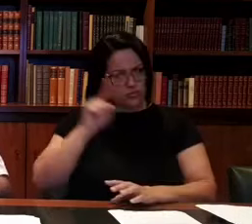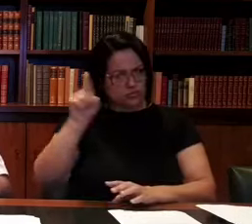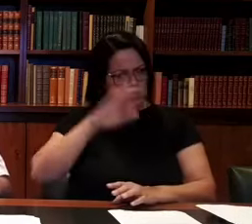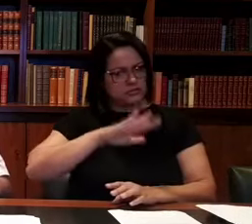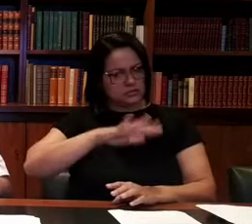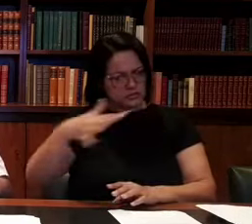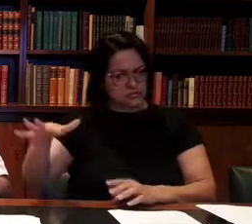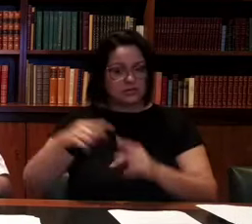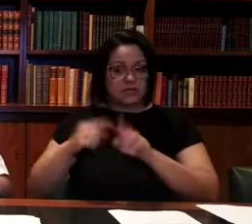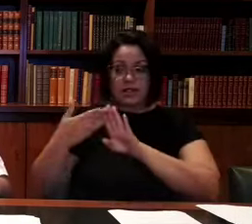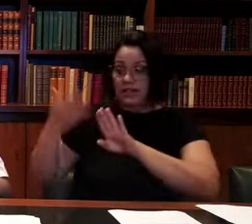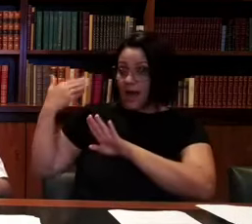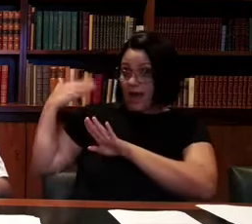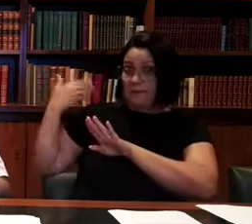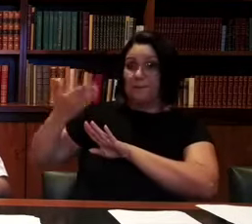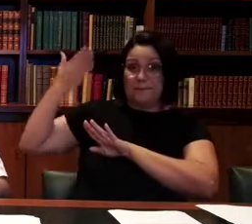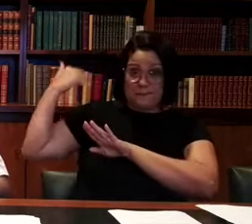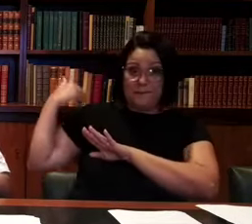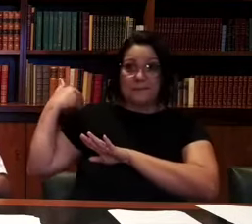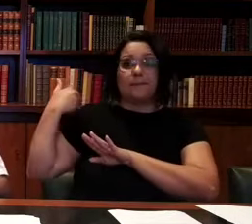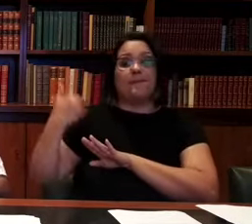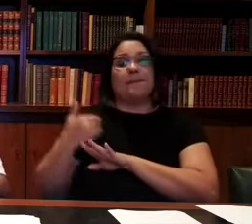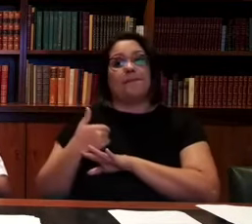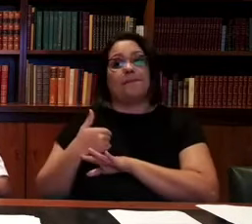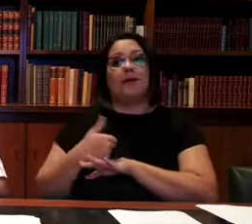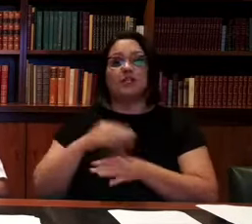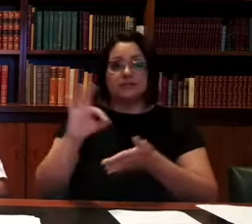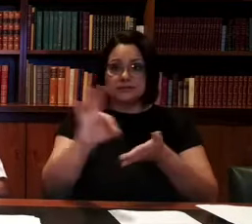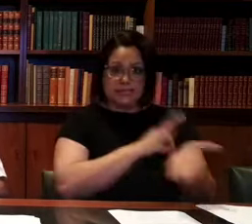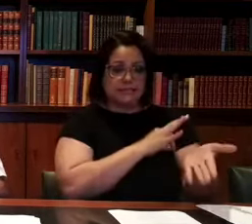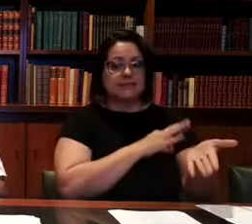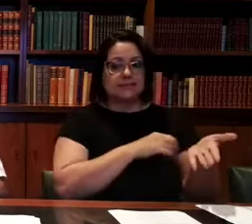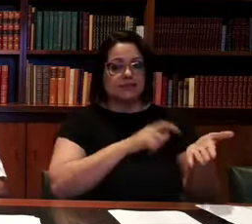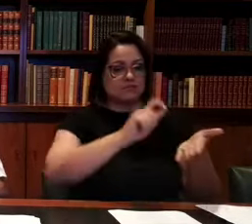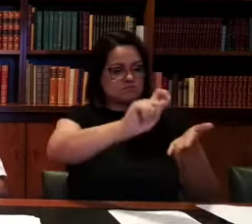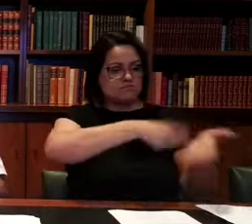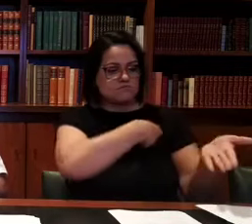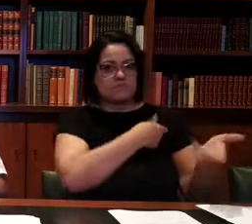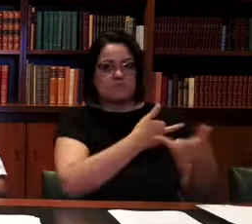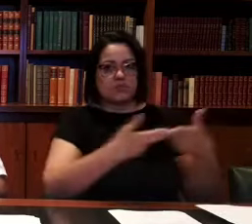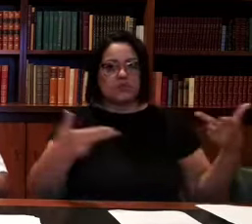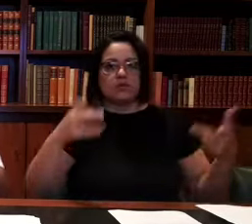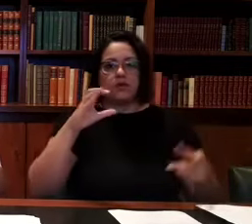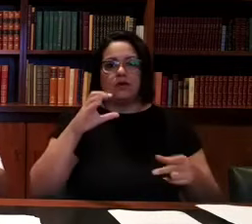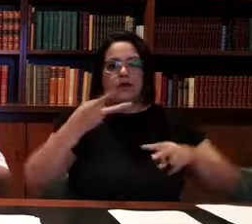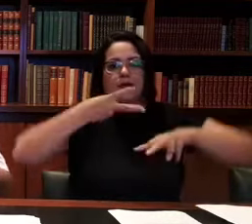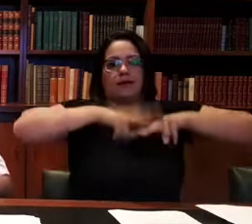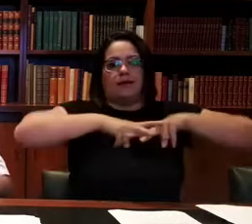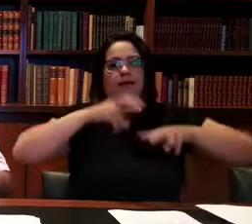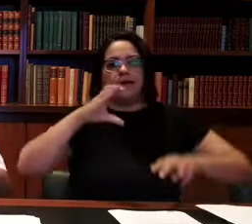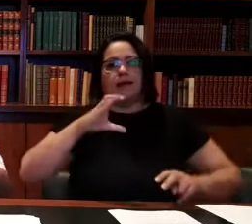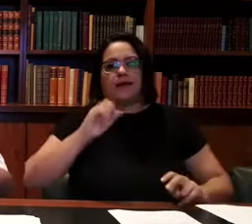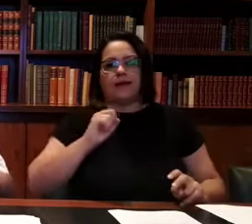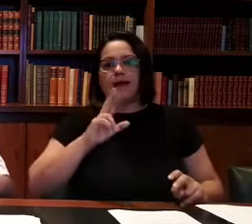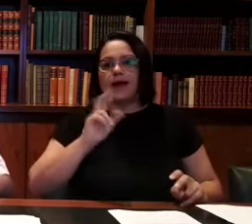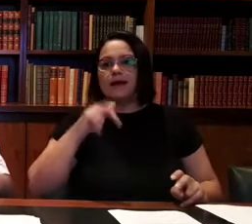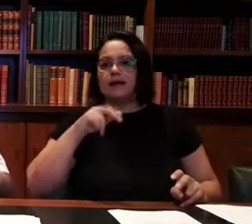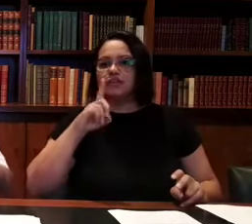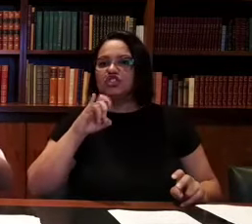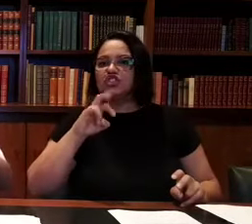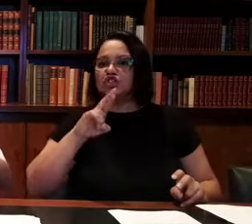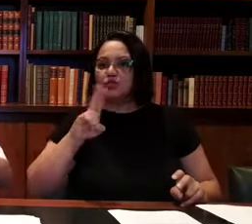acesso lá atrás ele tem um é uma decisão Nossa coleção do Carandiru lá que foi para mim foi excepcional esse